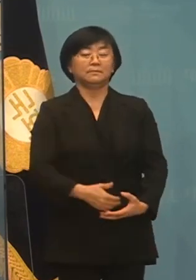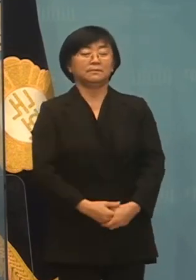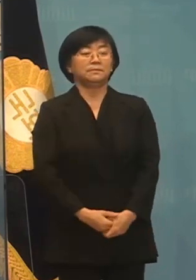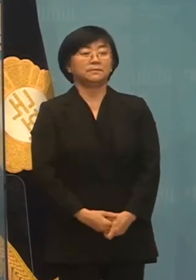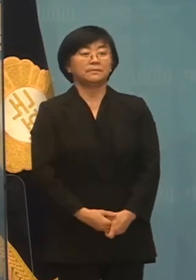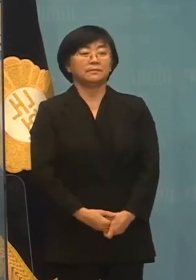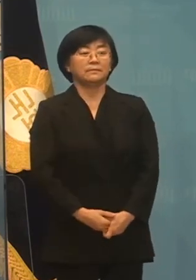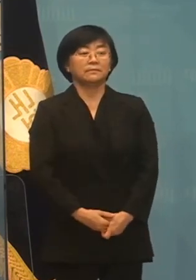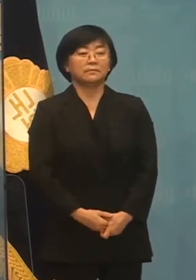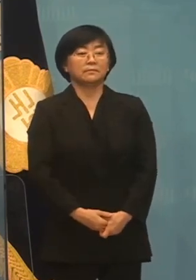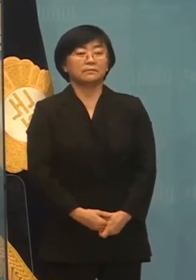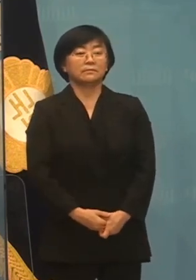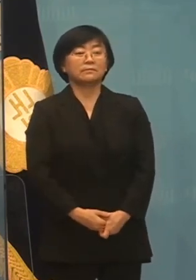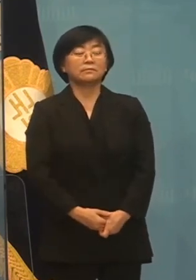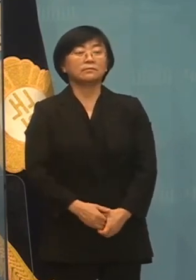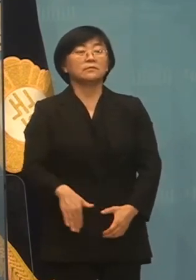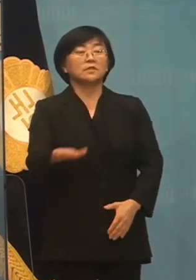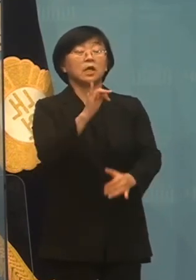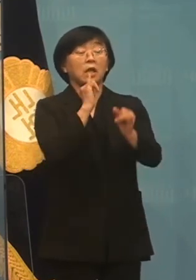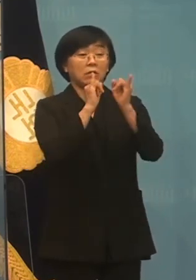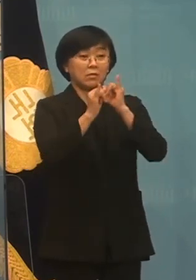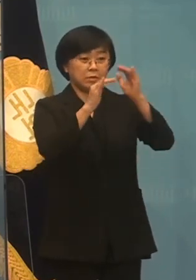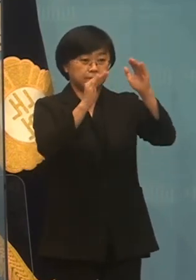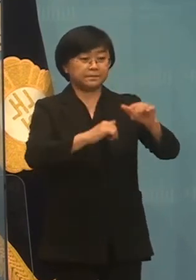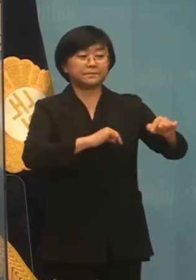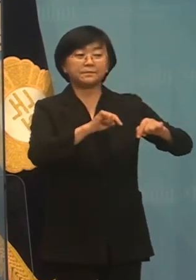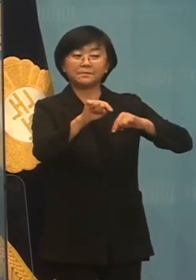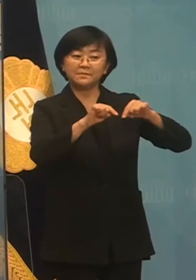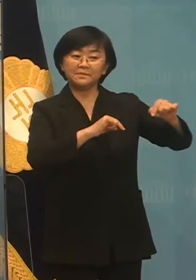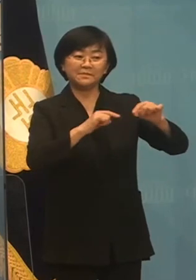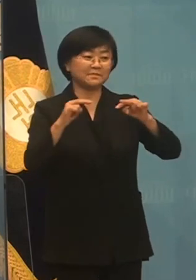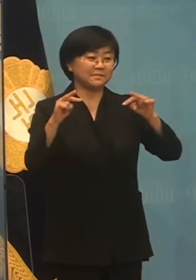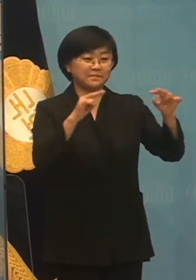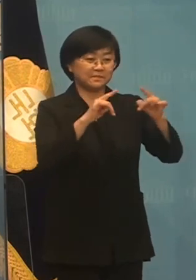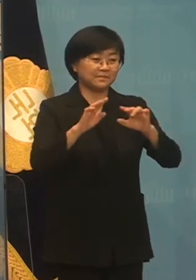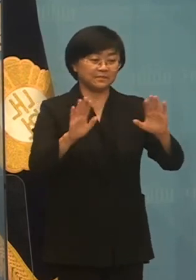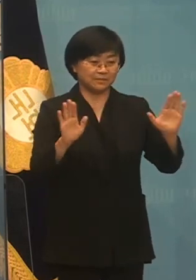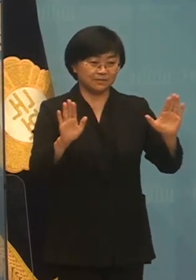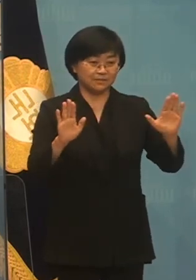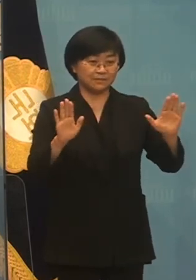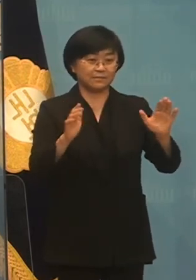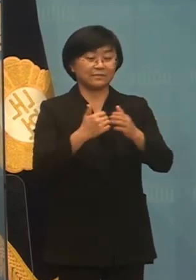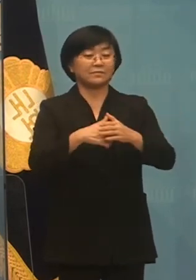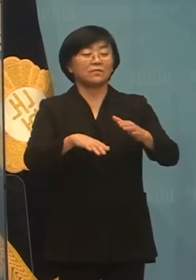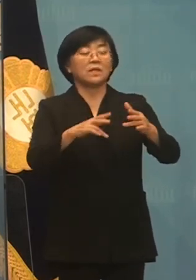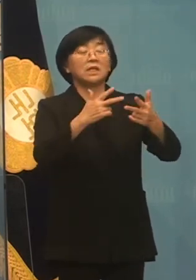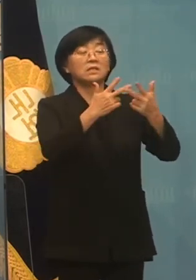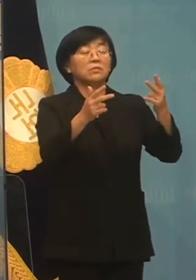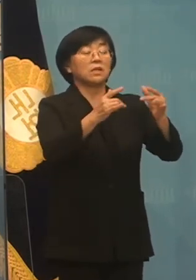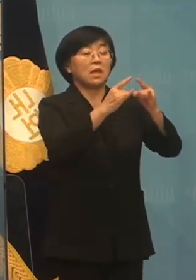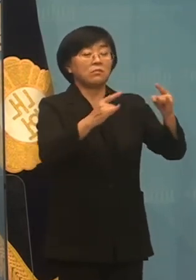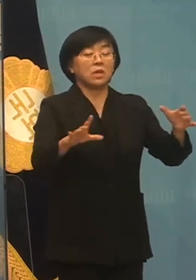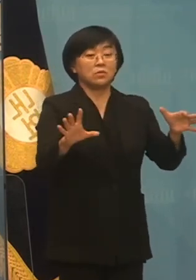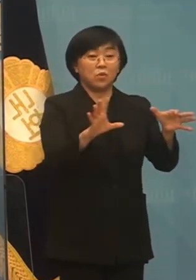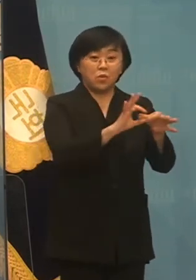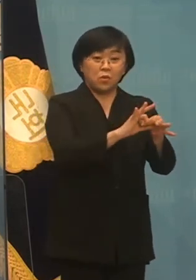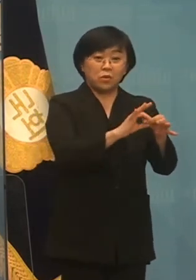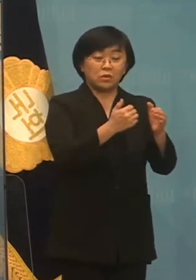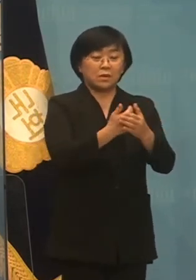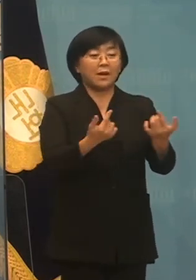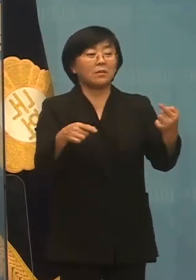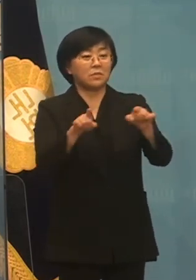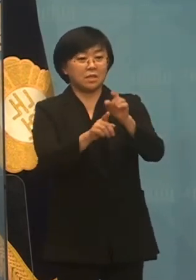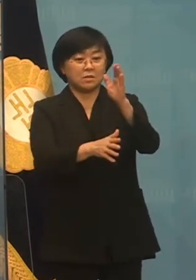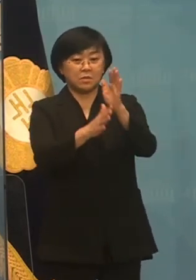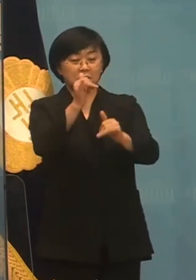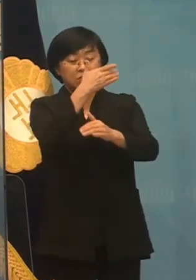남겨주셨습니다. 이처럼 저희 인터뷰는 정치적인 쟁점에 대한 질문이라기보다 이재명 캠프에 소속되어 있는 동료